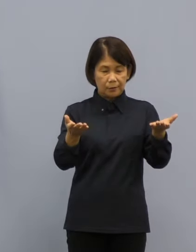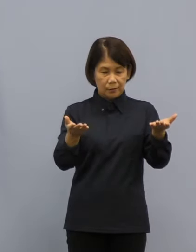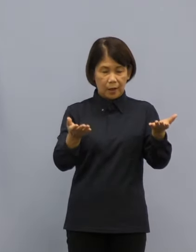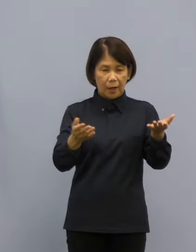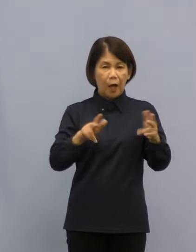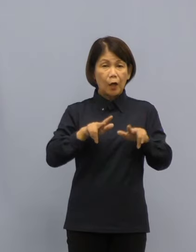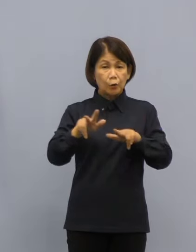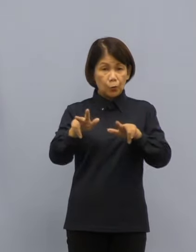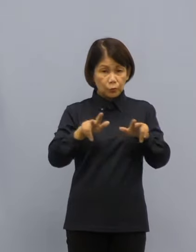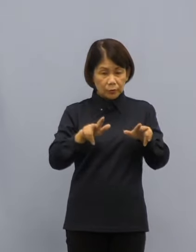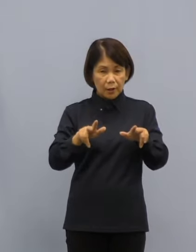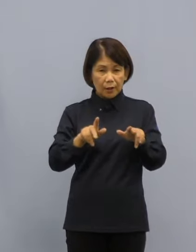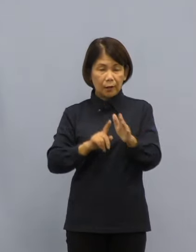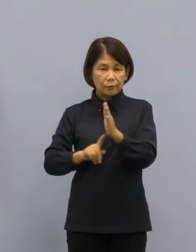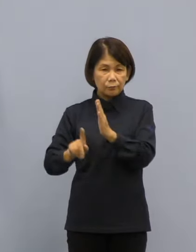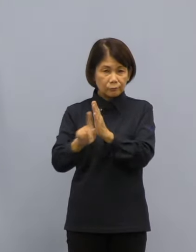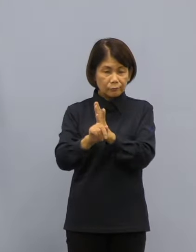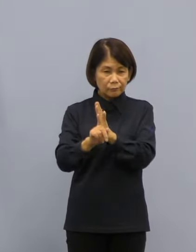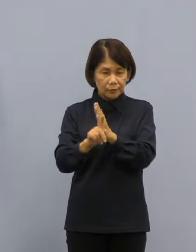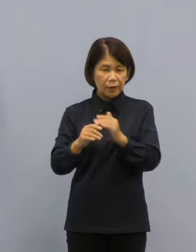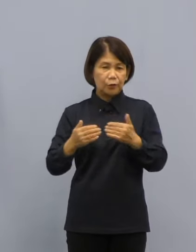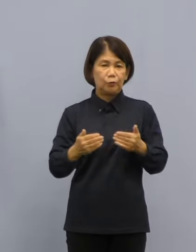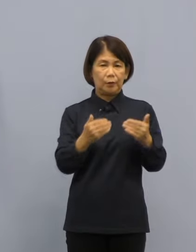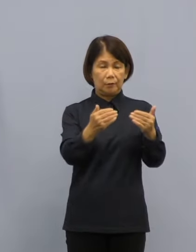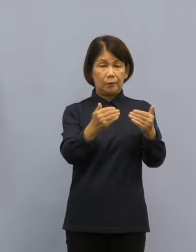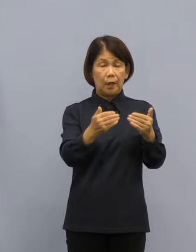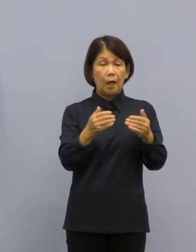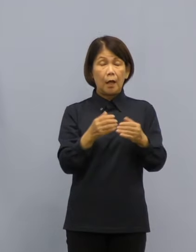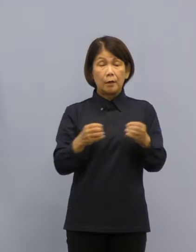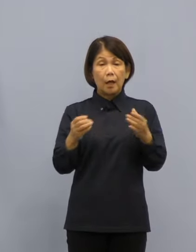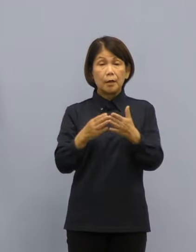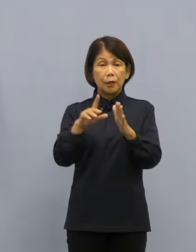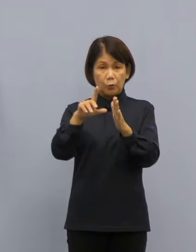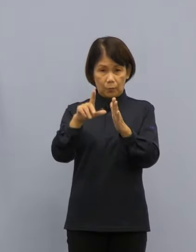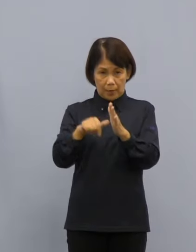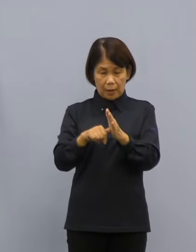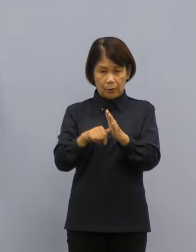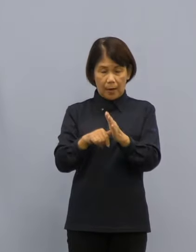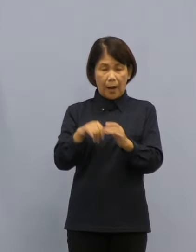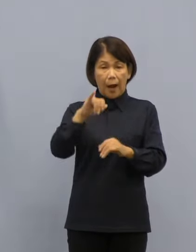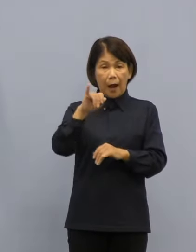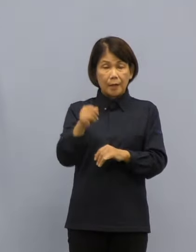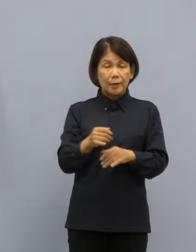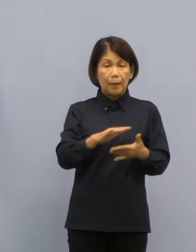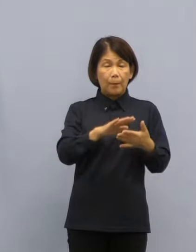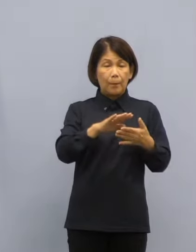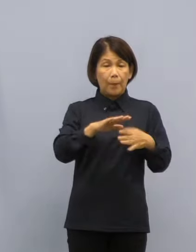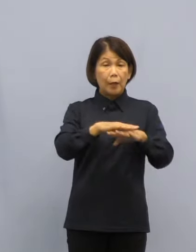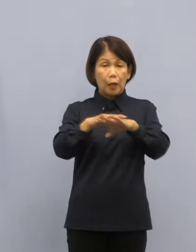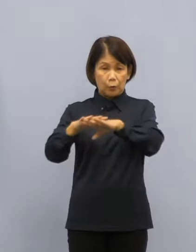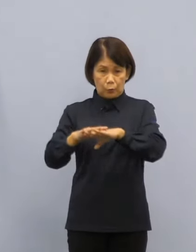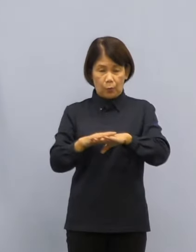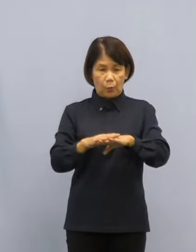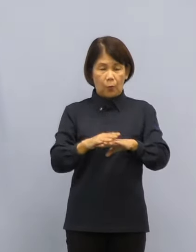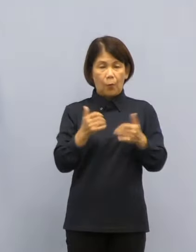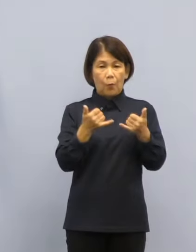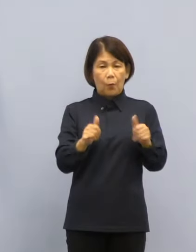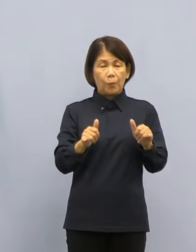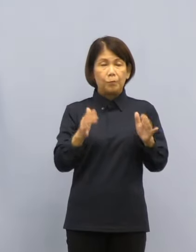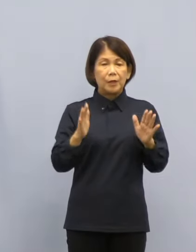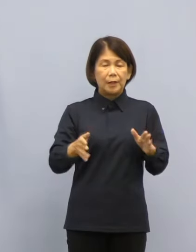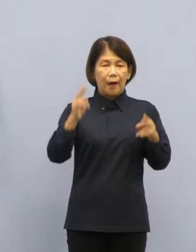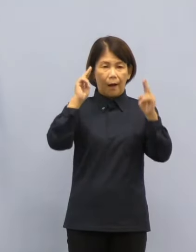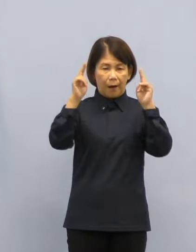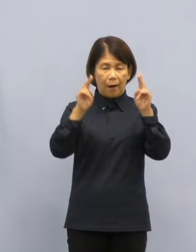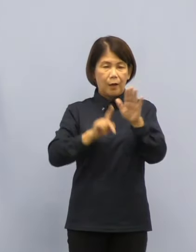主導でやってる。長崎の場合はジャパネットさんという大きなところもありますけども民間主導でやってる。でこれどちらかだ